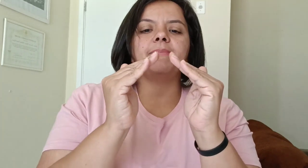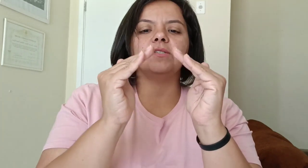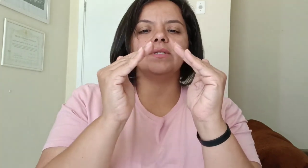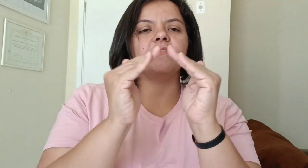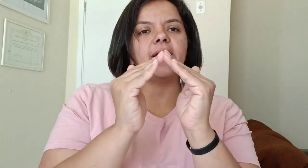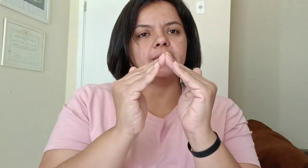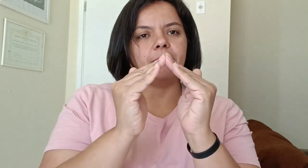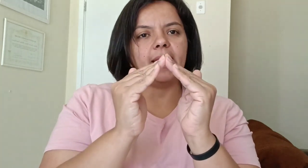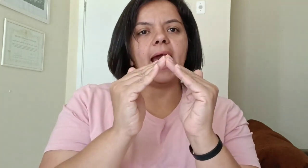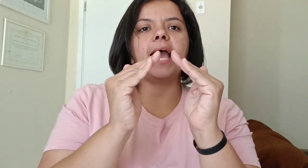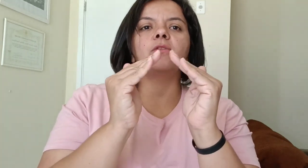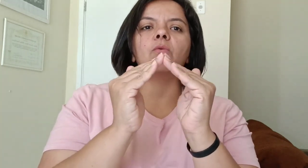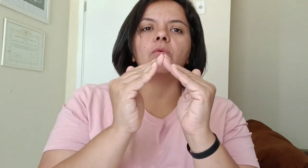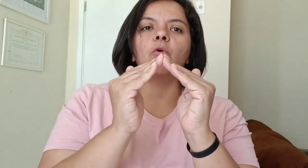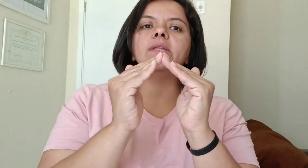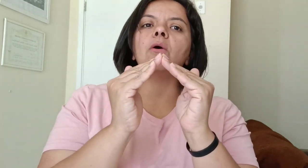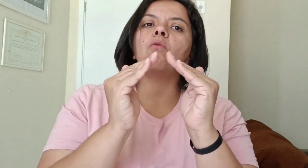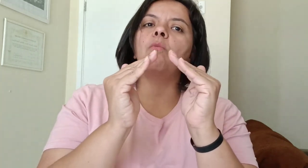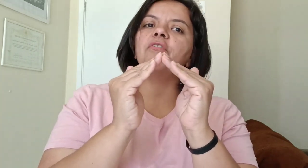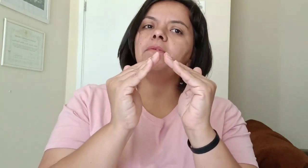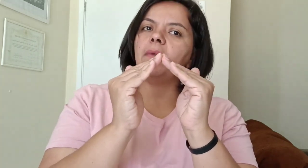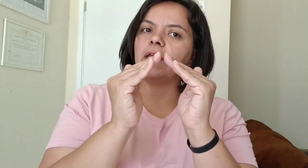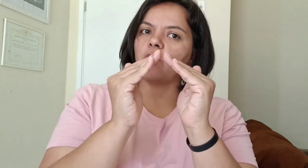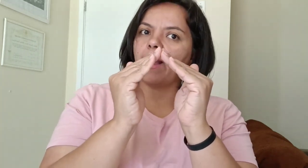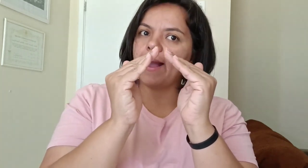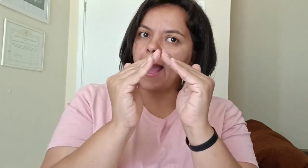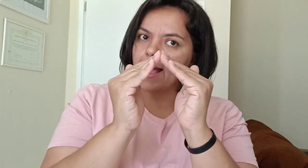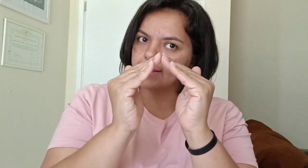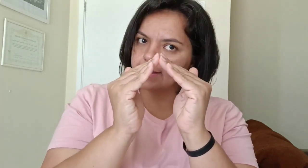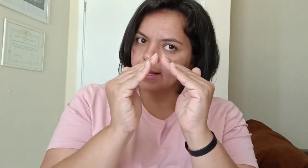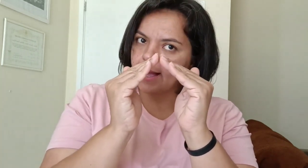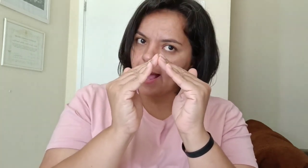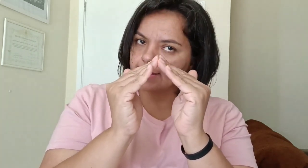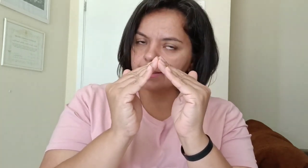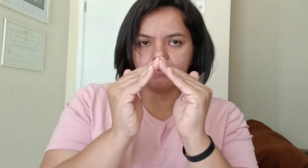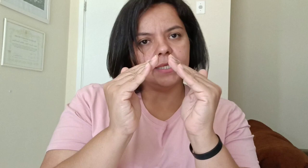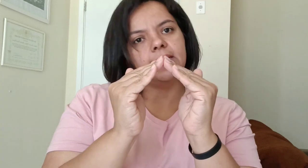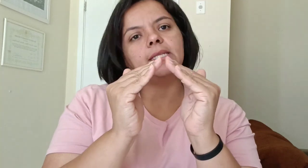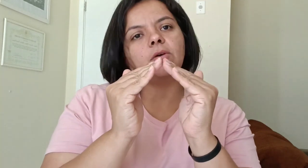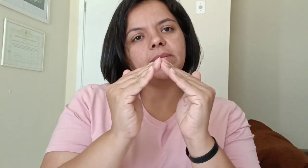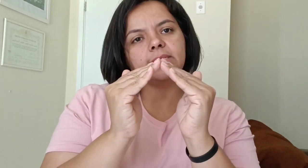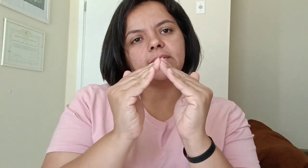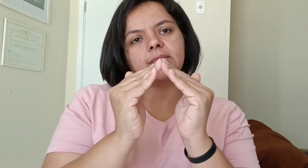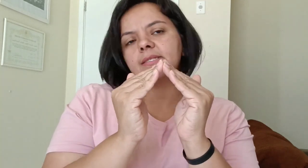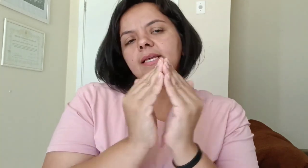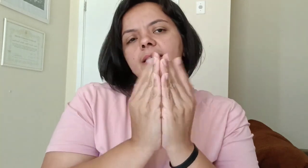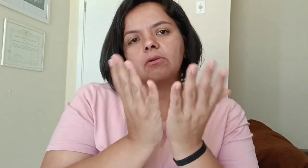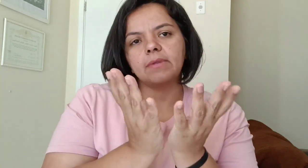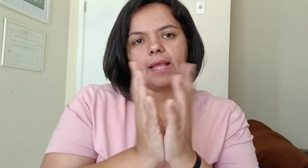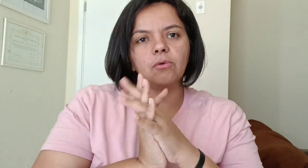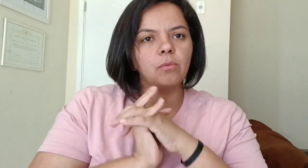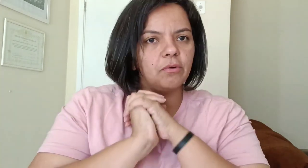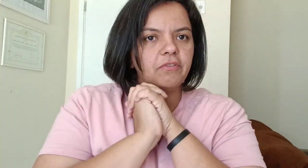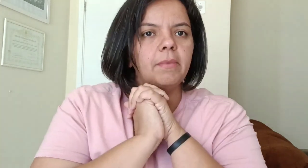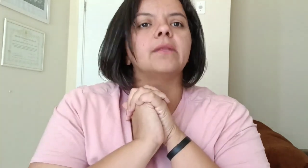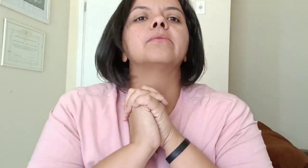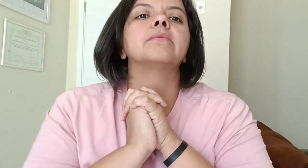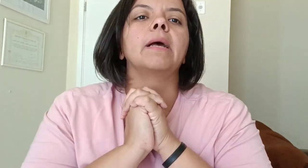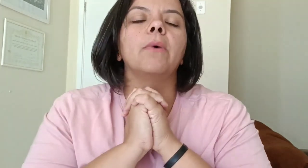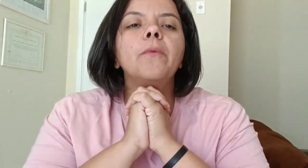pessoas que fazem parado, ou então com movimento, ó, casa, mas ele não precisa ser executado com movimento, tá bom?